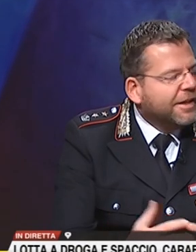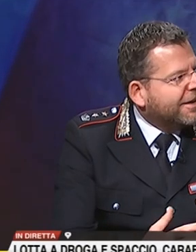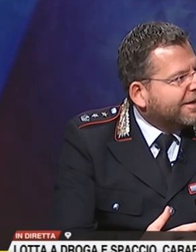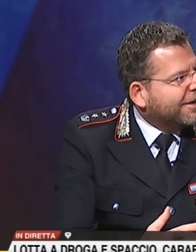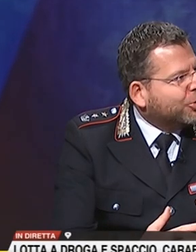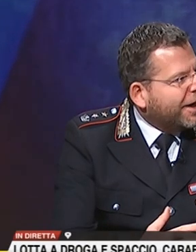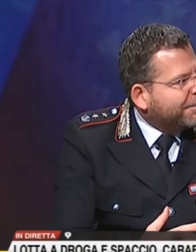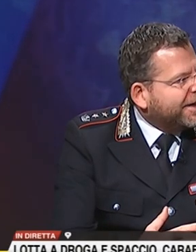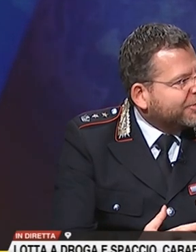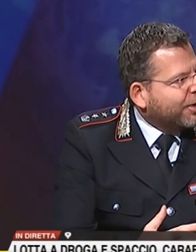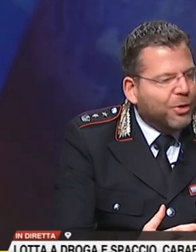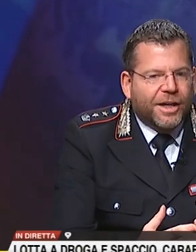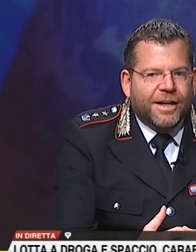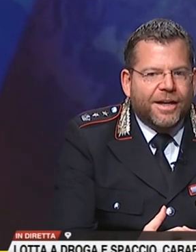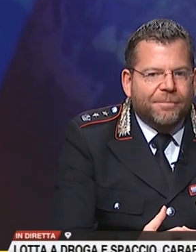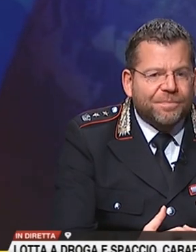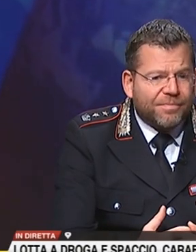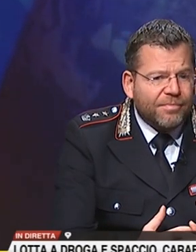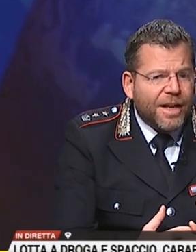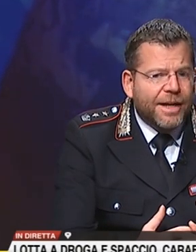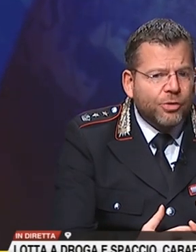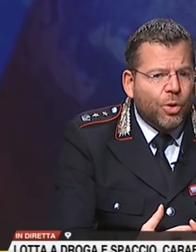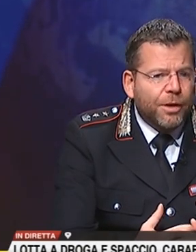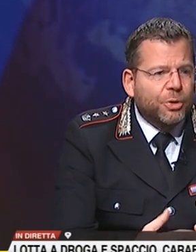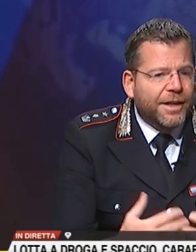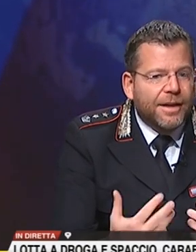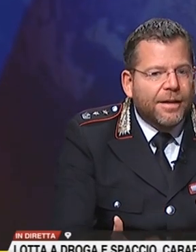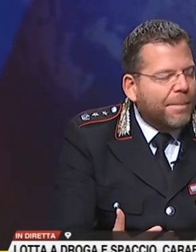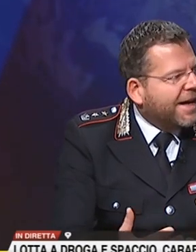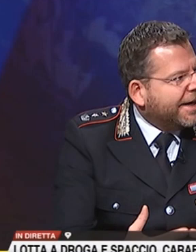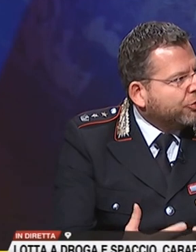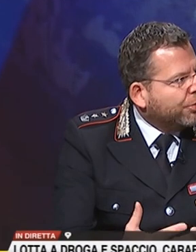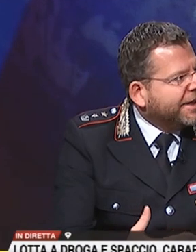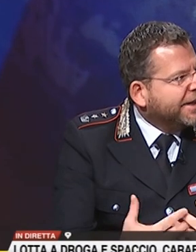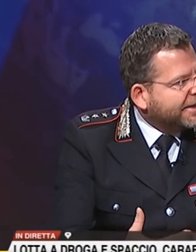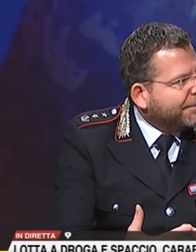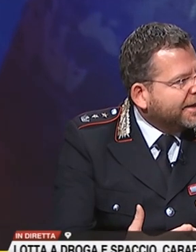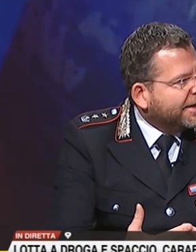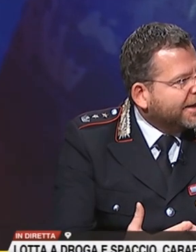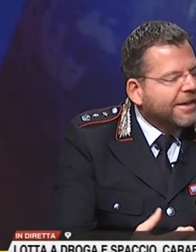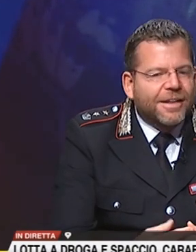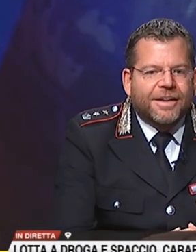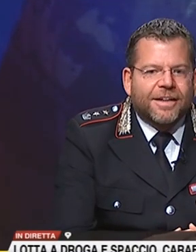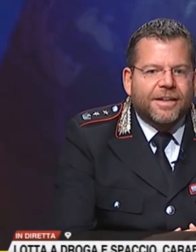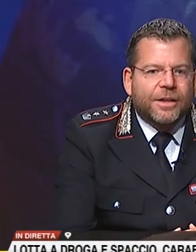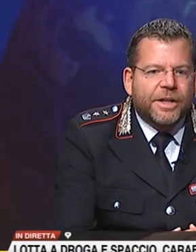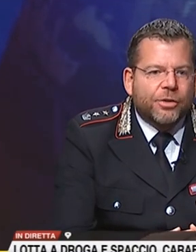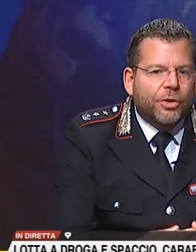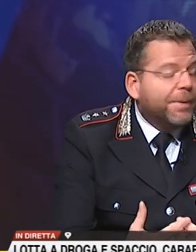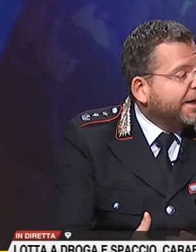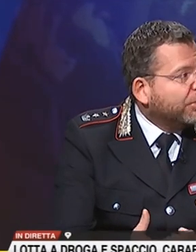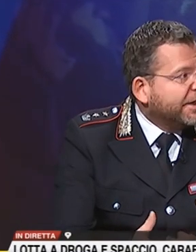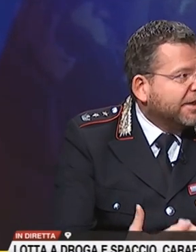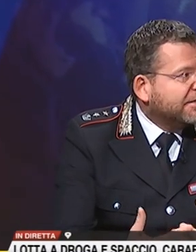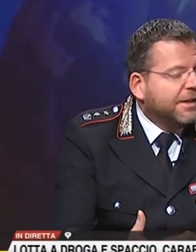di tornare presto nelle scuole, poter parlare ai giovani direttamente di quelli che